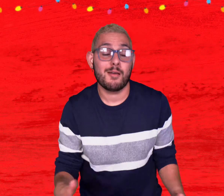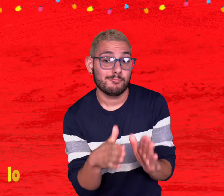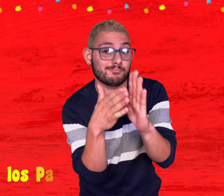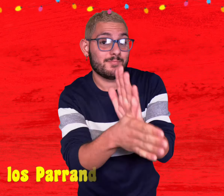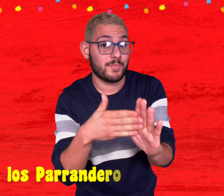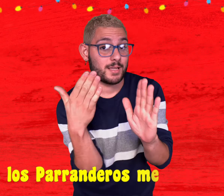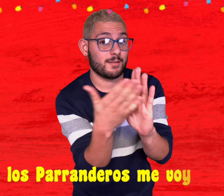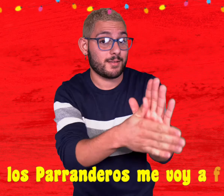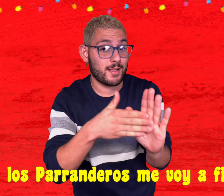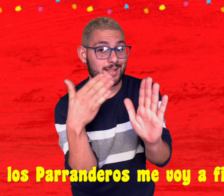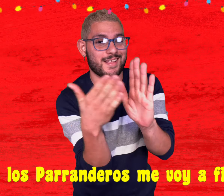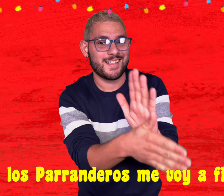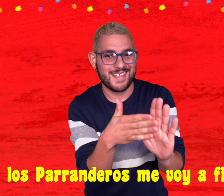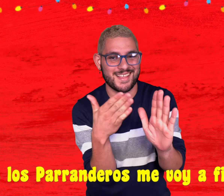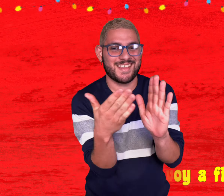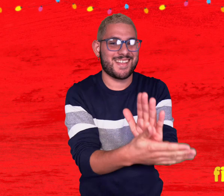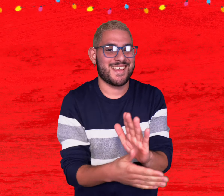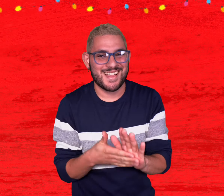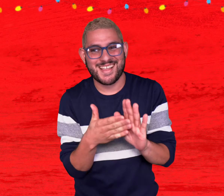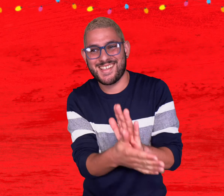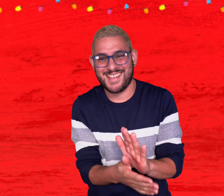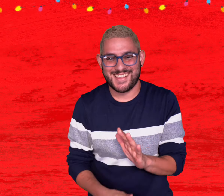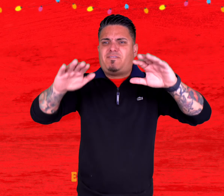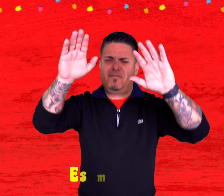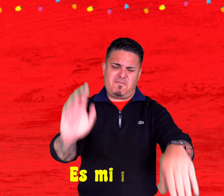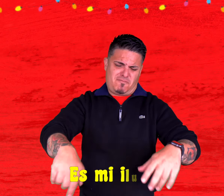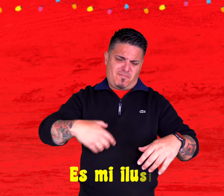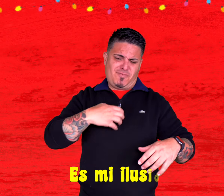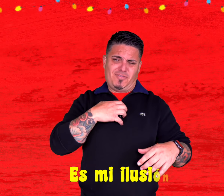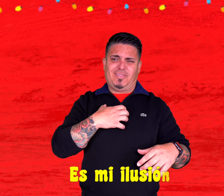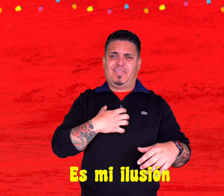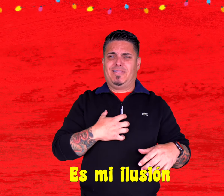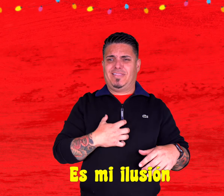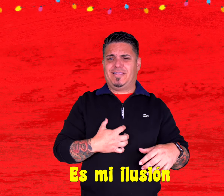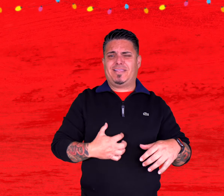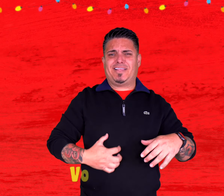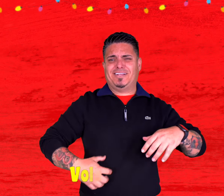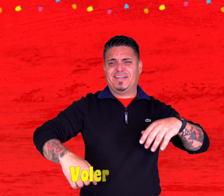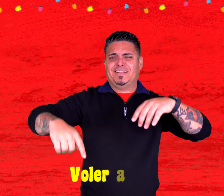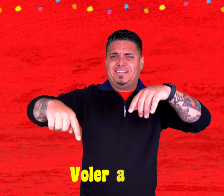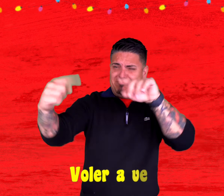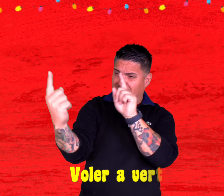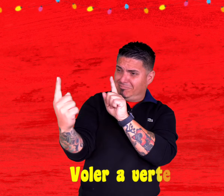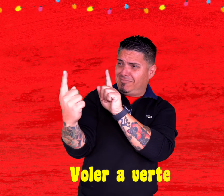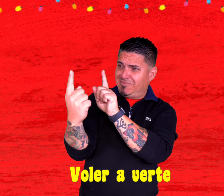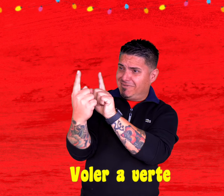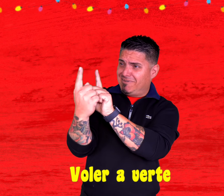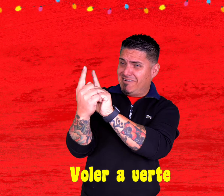por lo parrandero me voy a fiestar. Es mi ilusión, volver a verte,